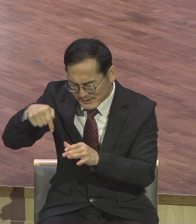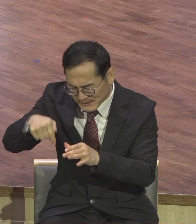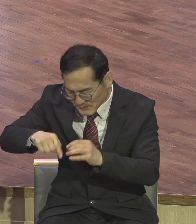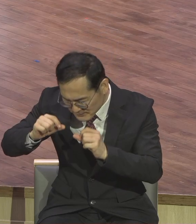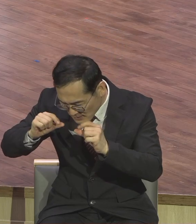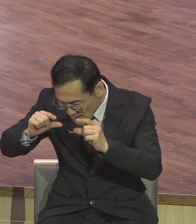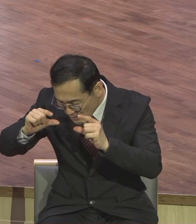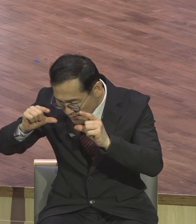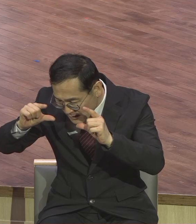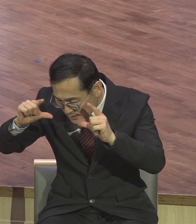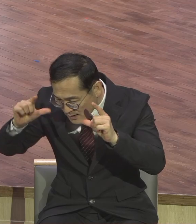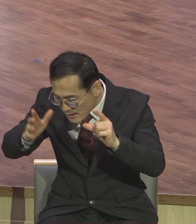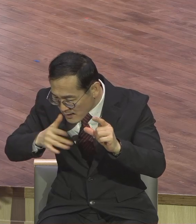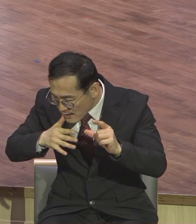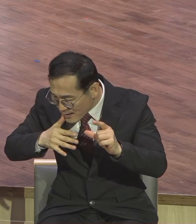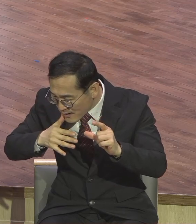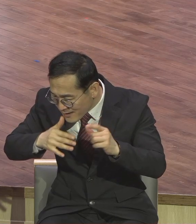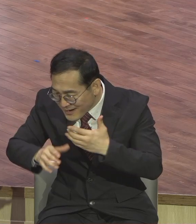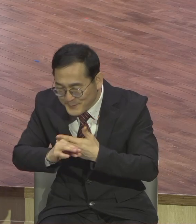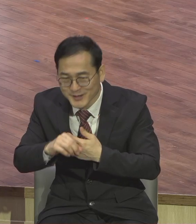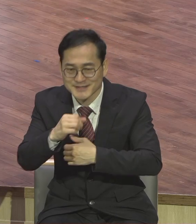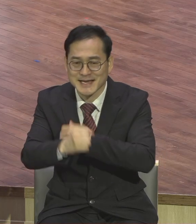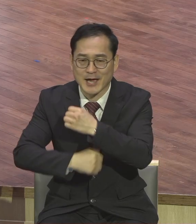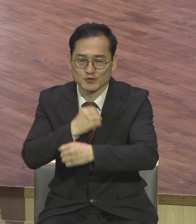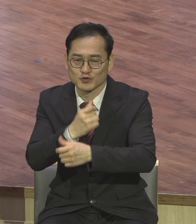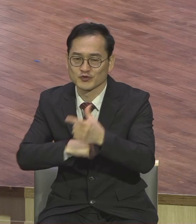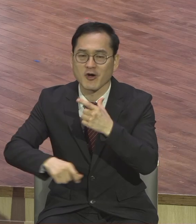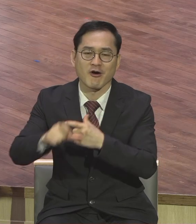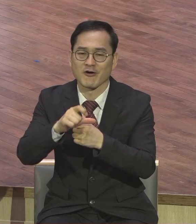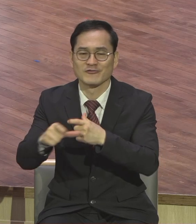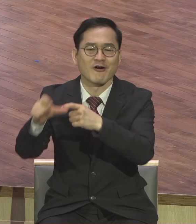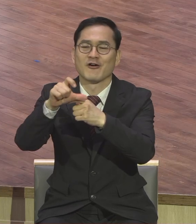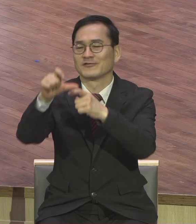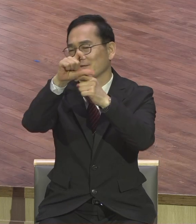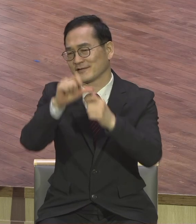알아갈수록 자유함을 더 누리요.